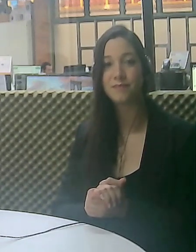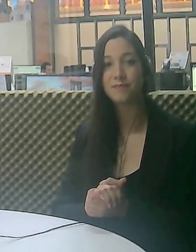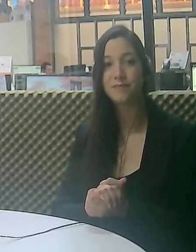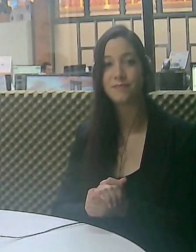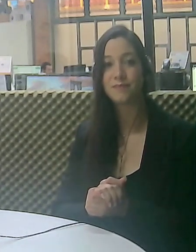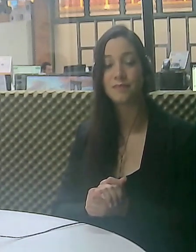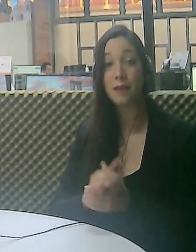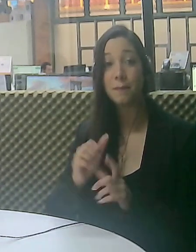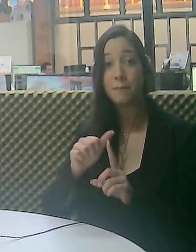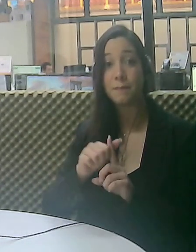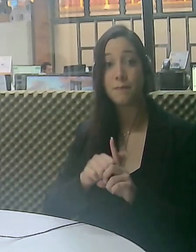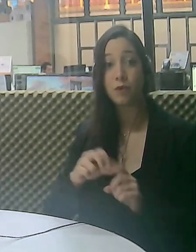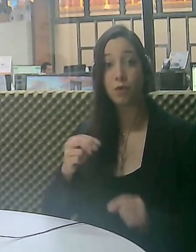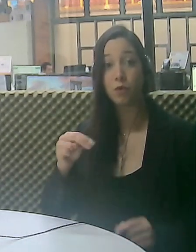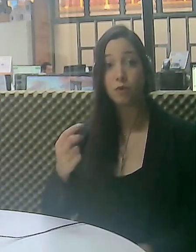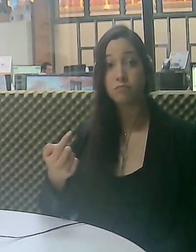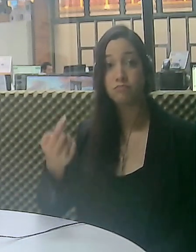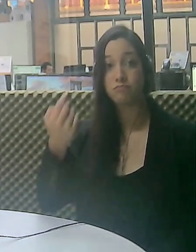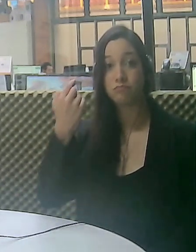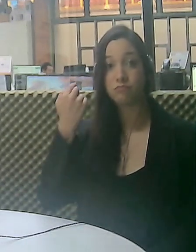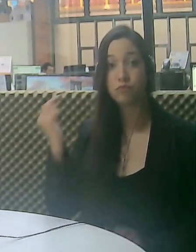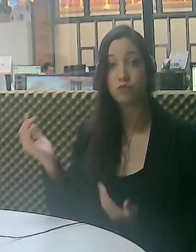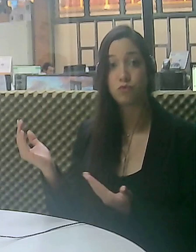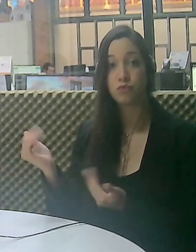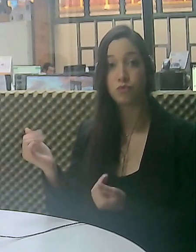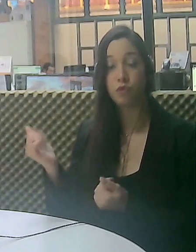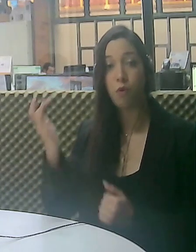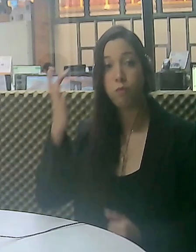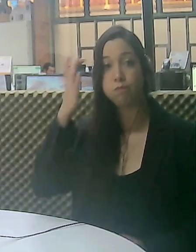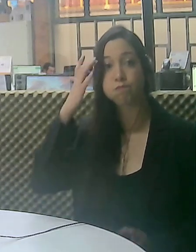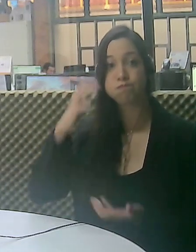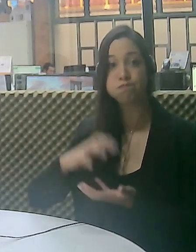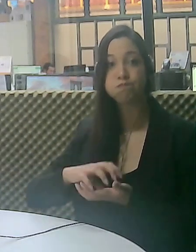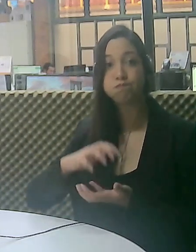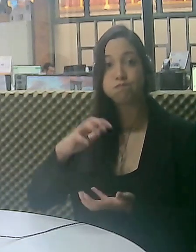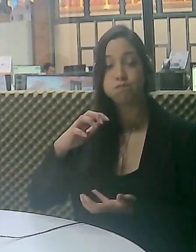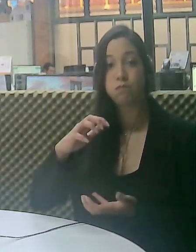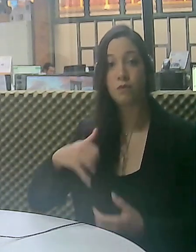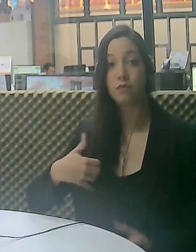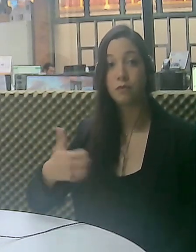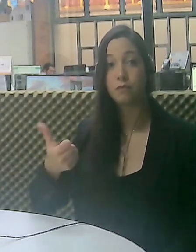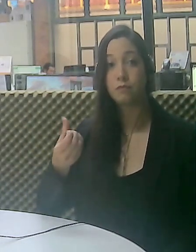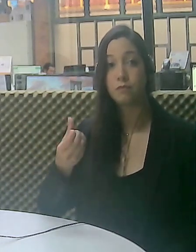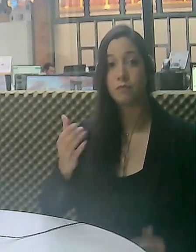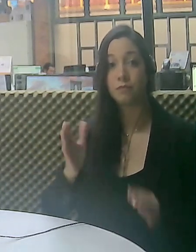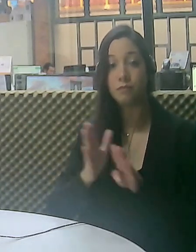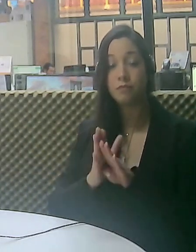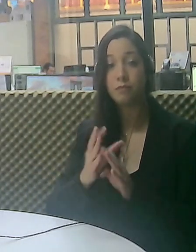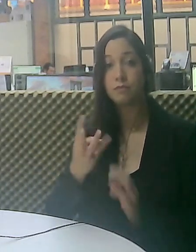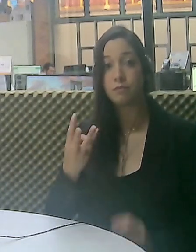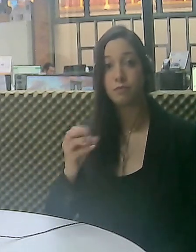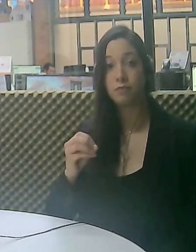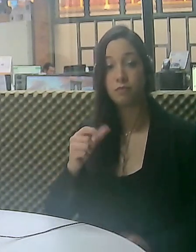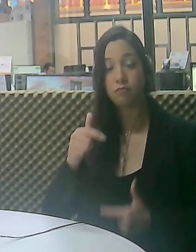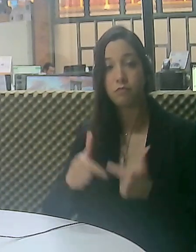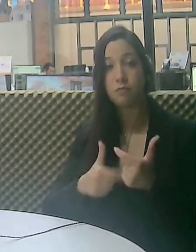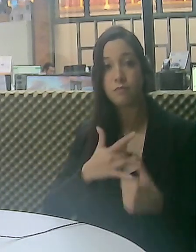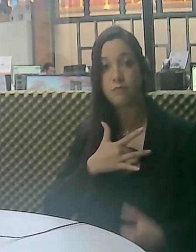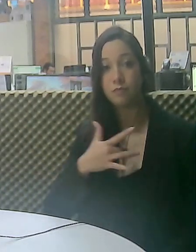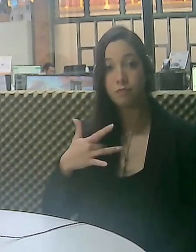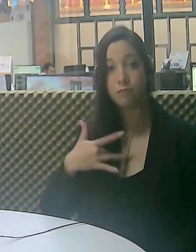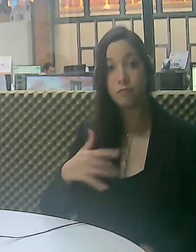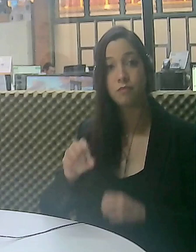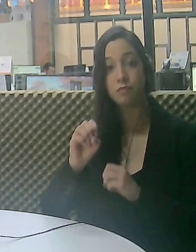Desde o último mês de novembro, jovens e adultos de 16 a 30 anos de idade, trabalhadores da saúde, trabalhadores da educação